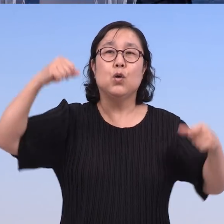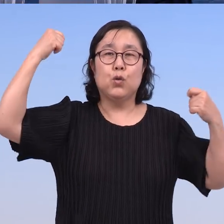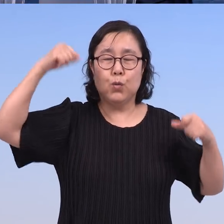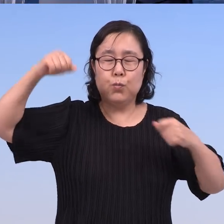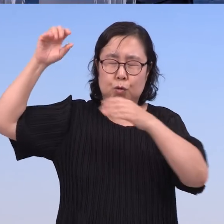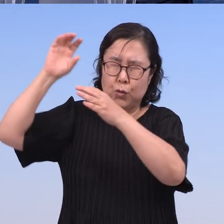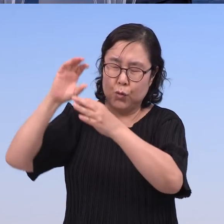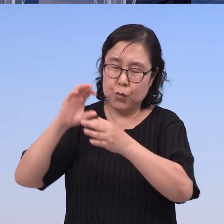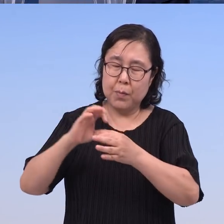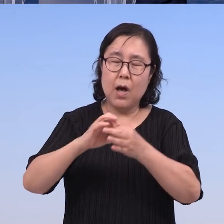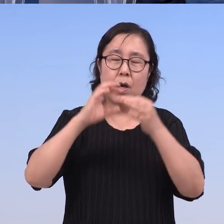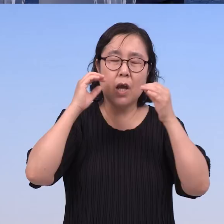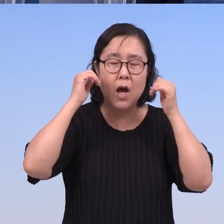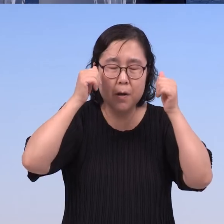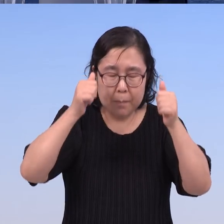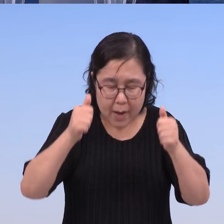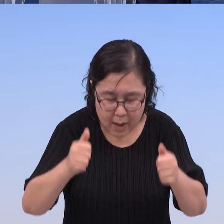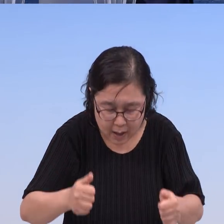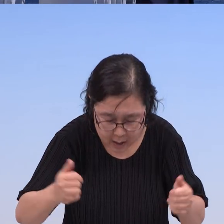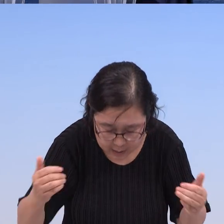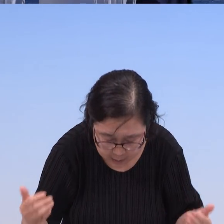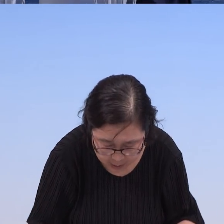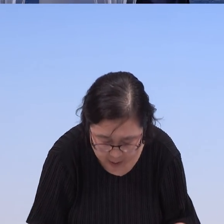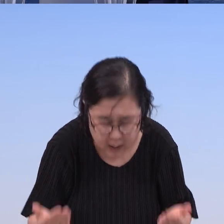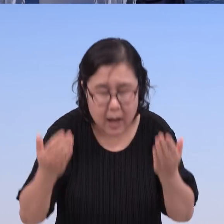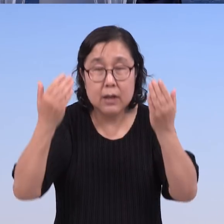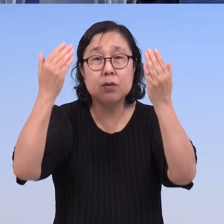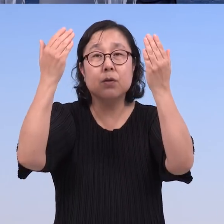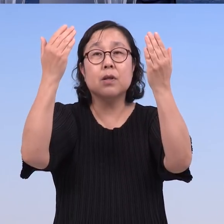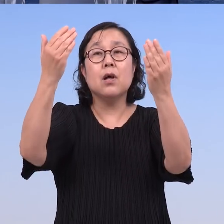춤추며 경배하게 하소서.